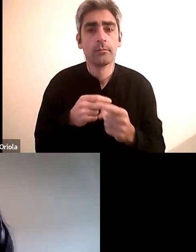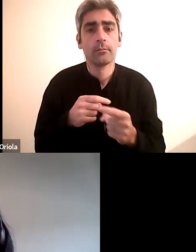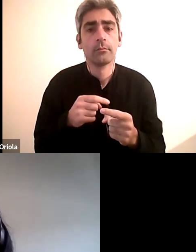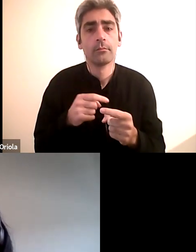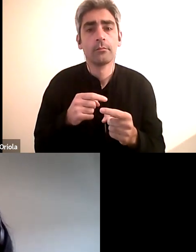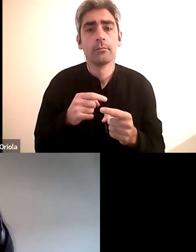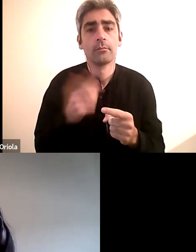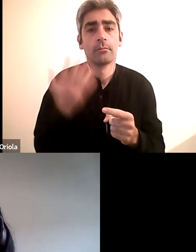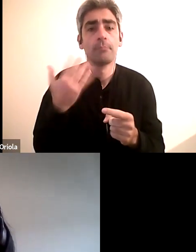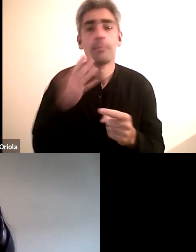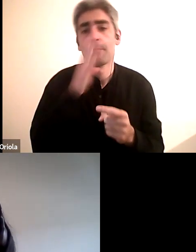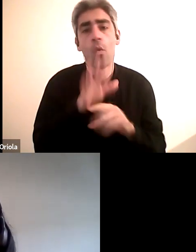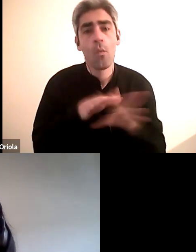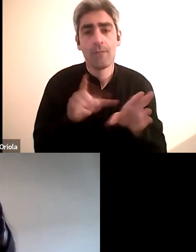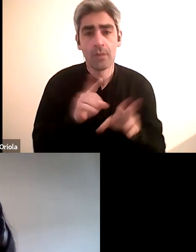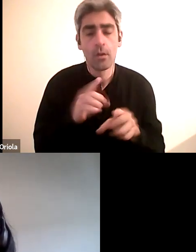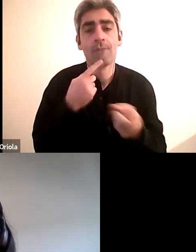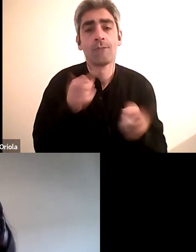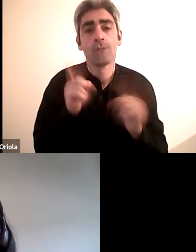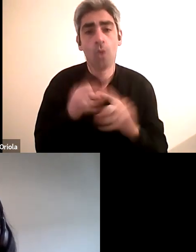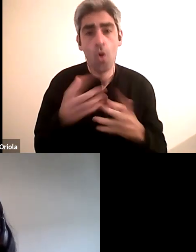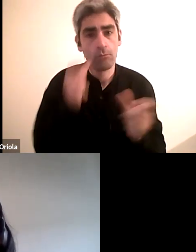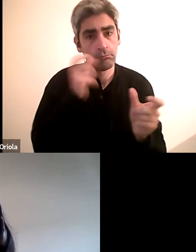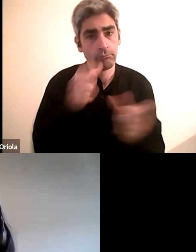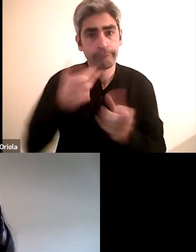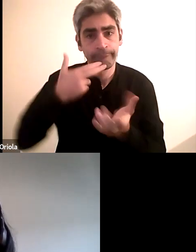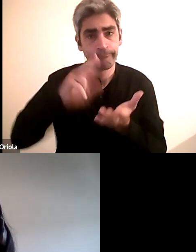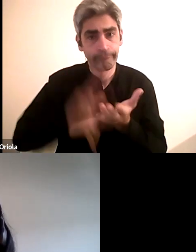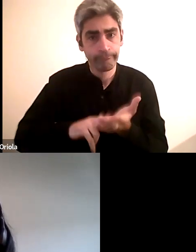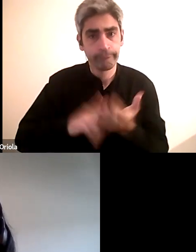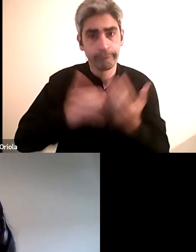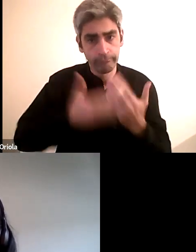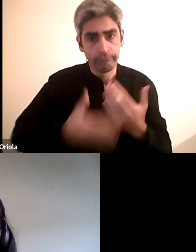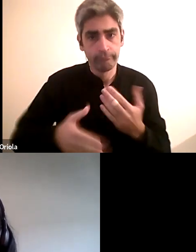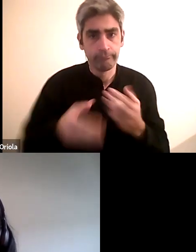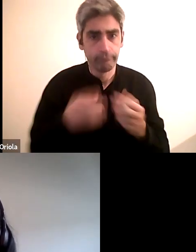creio, existido. O recontrolo, com a ideia de controlar mesmo, de